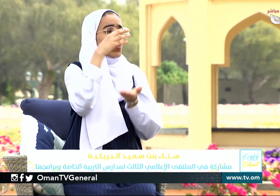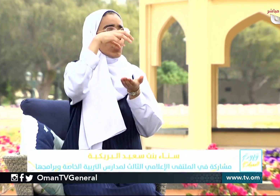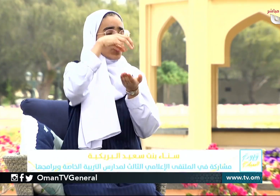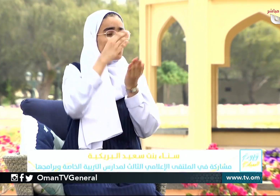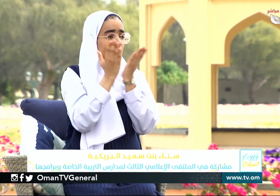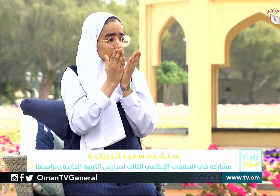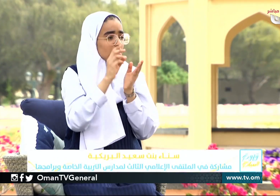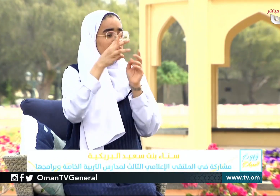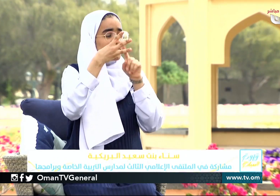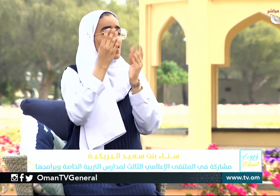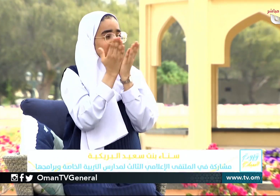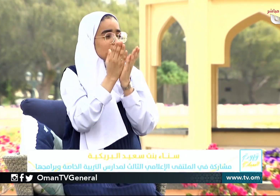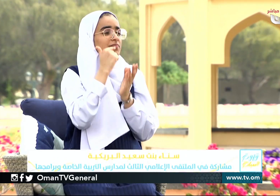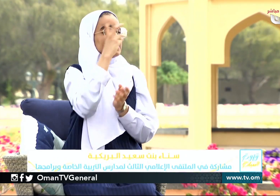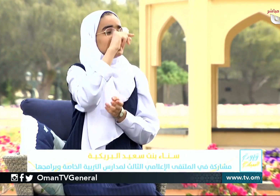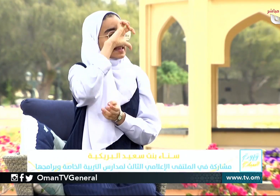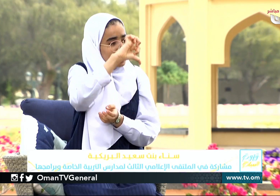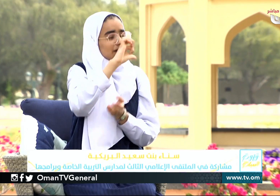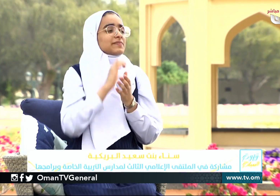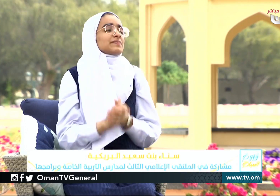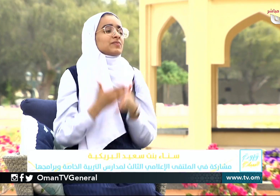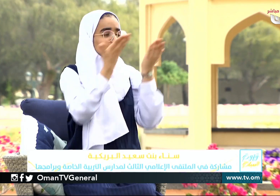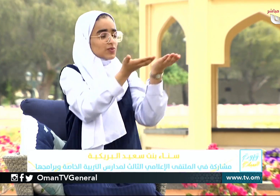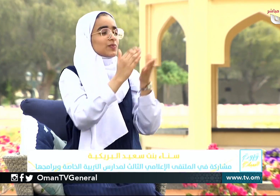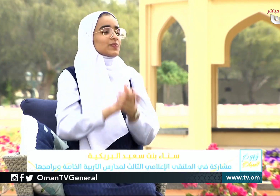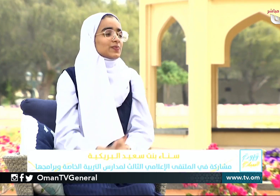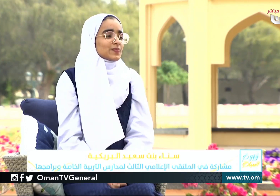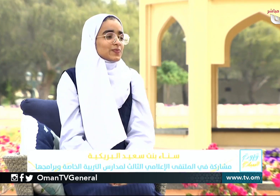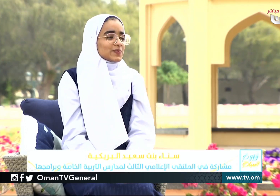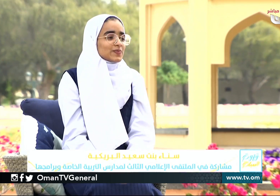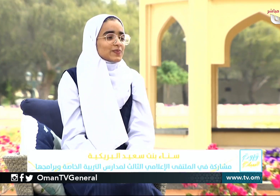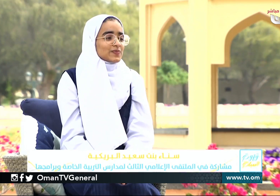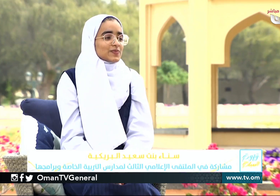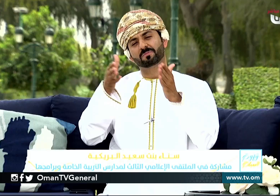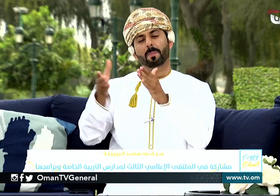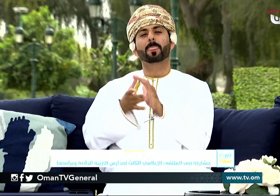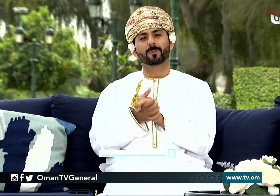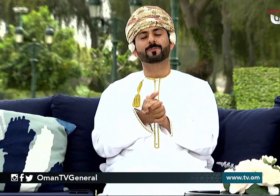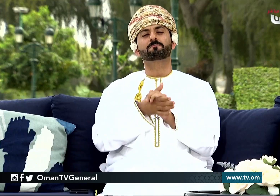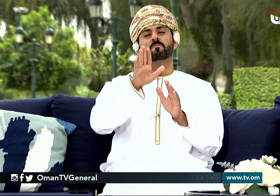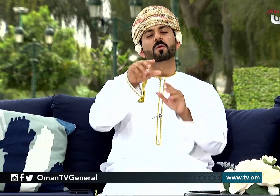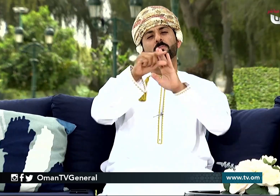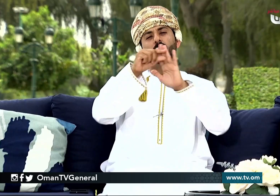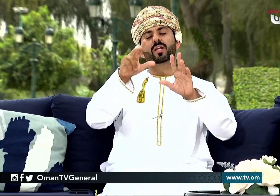الناطقين في ولاية صحم أيضا في صف التاسع. جميل جدا. أيضا